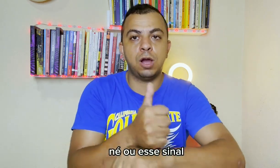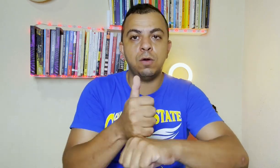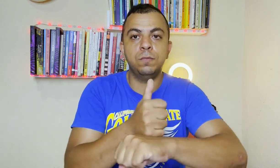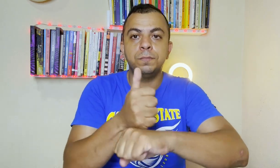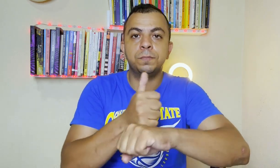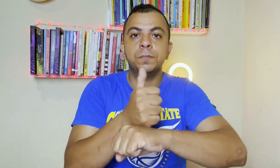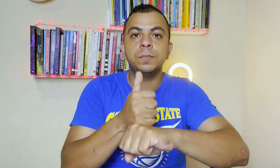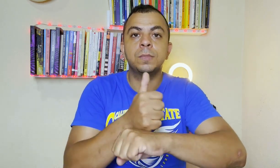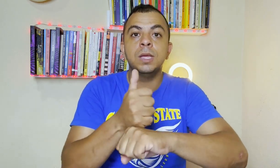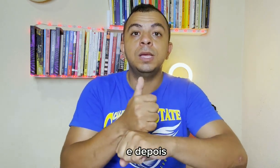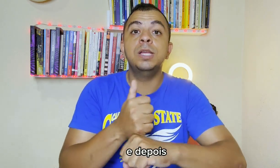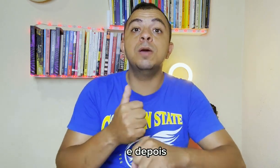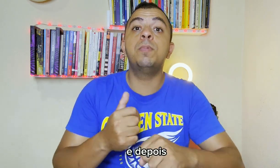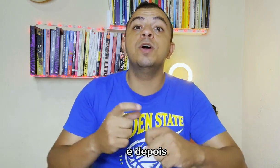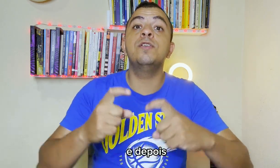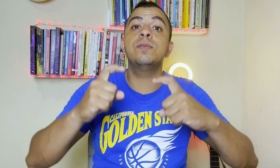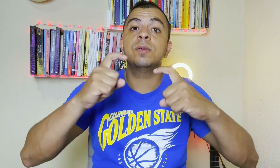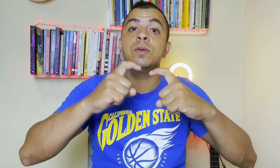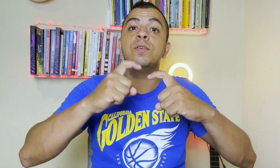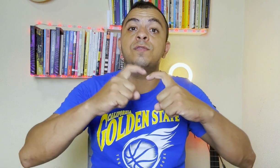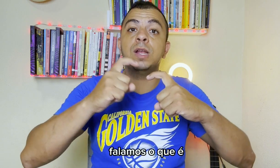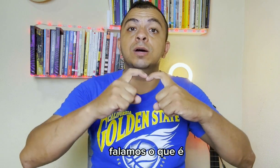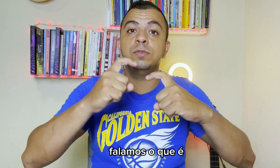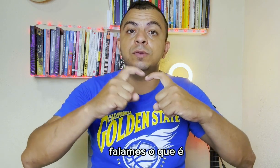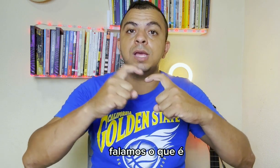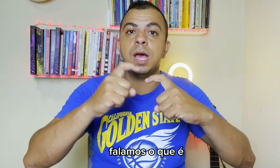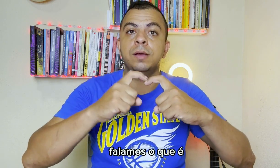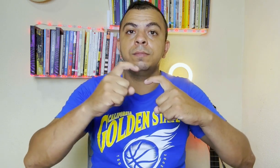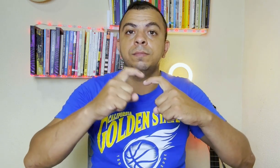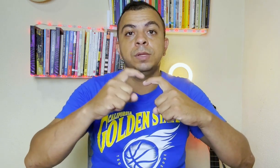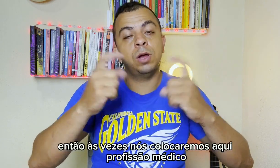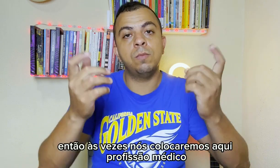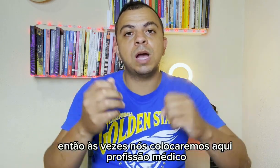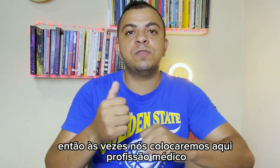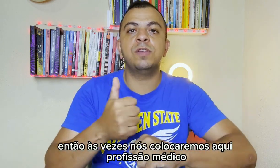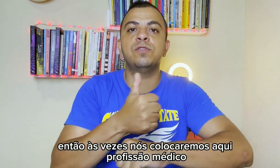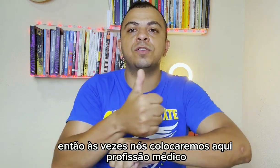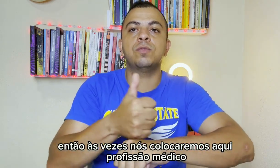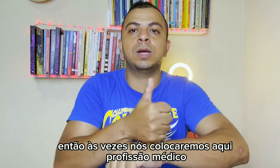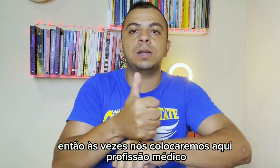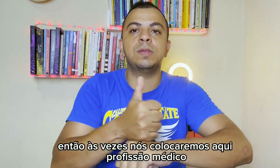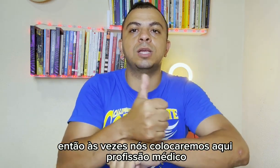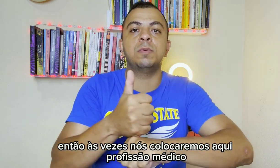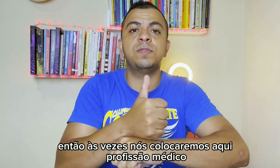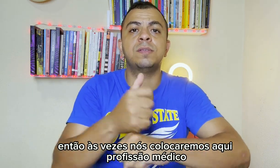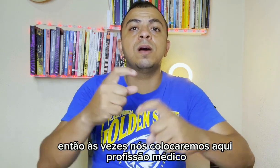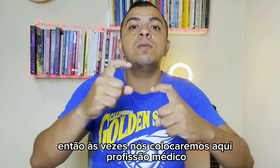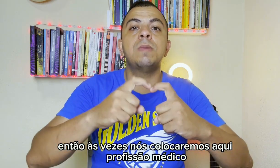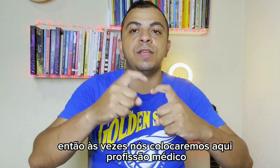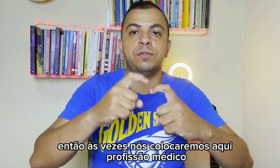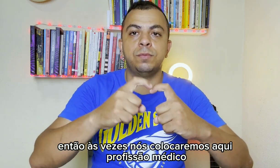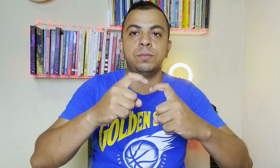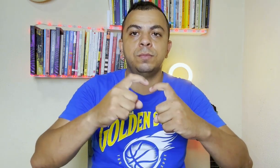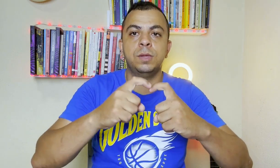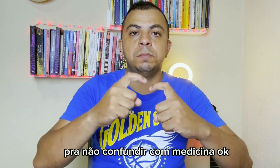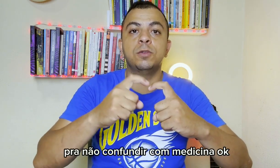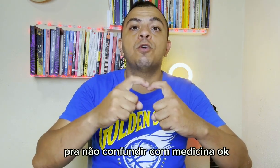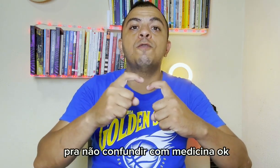sinal, e depois falamos o que é. Então, às vezes nós colocaremos aqui profissão médico, para não confundir